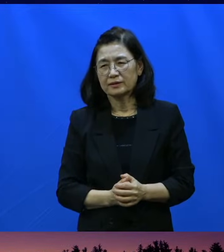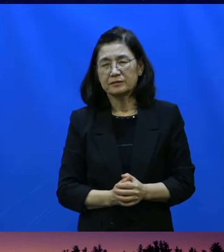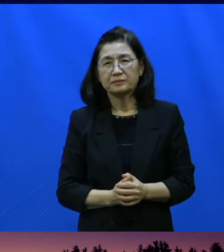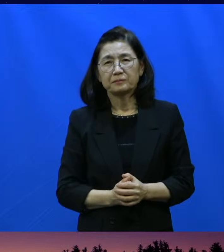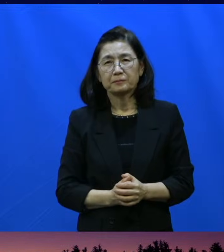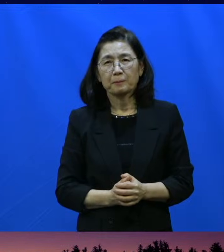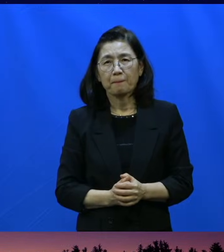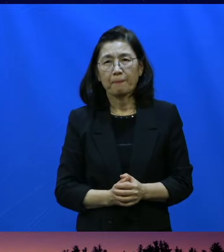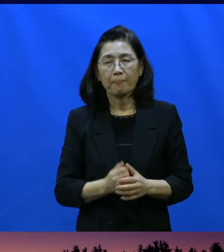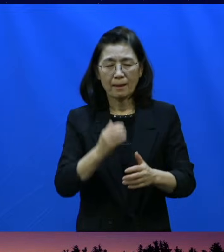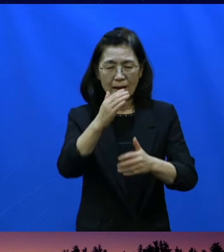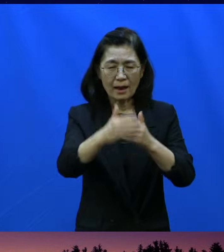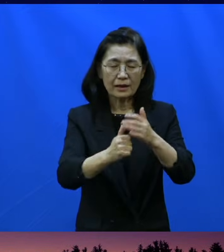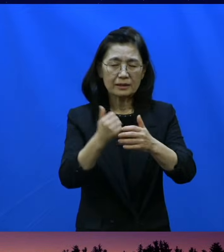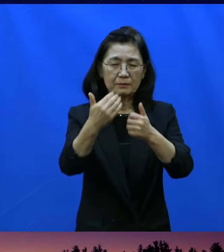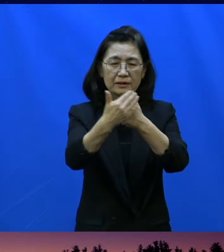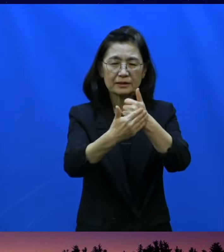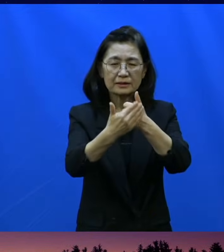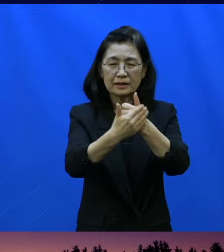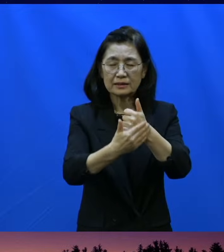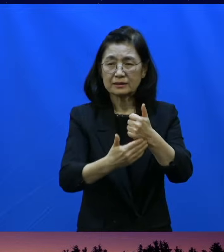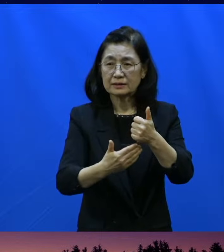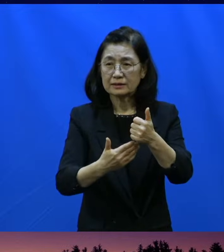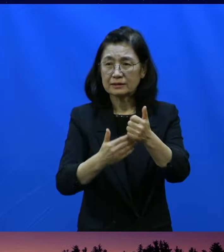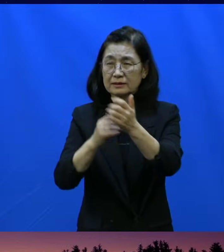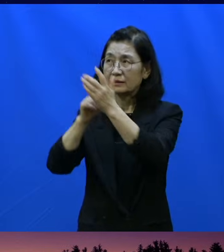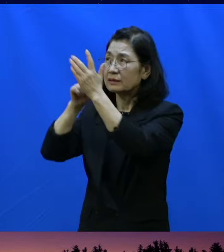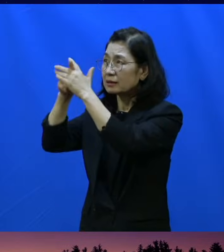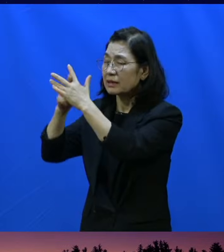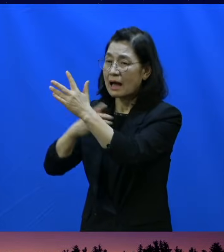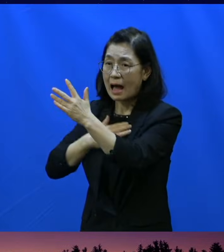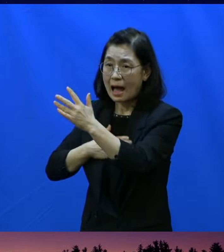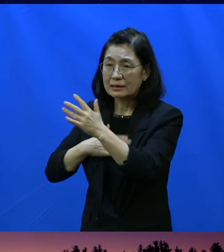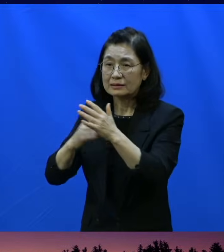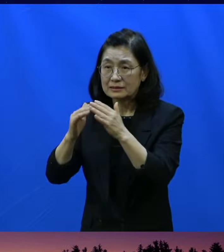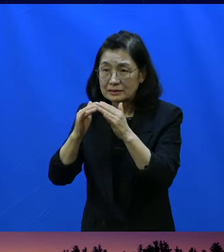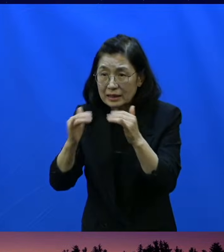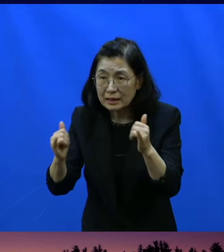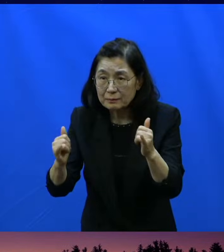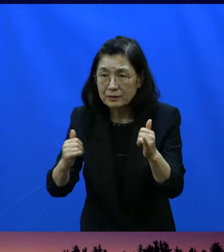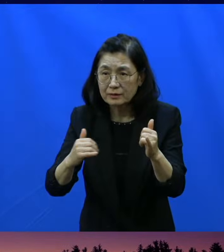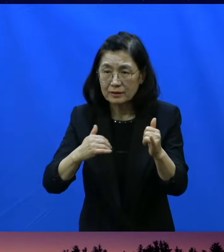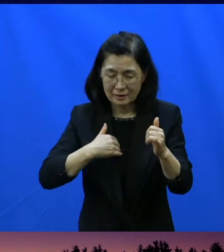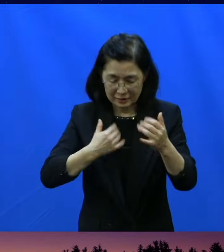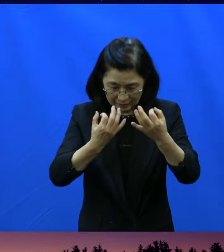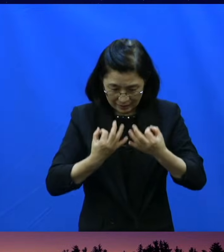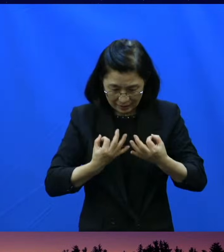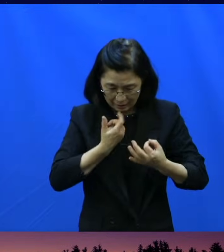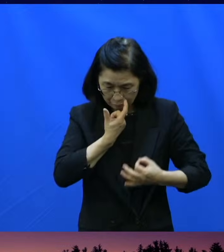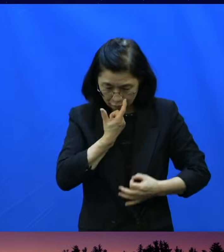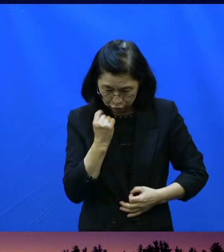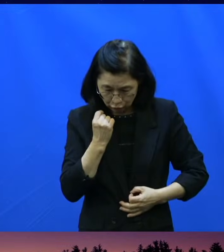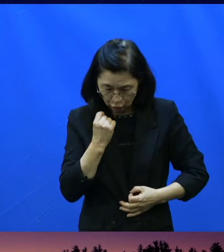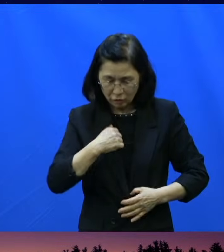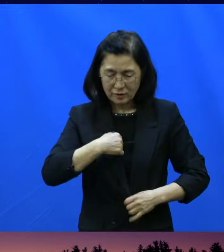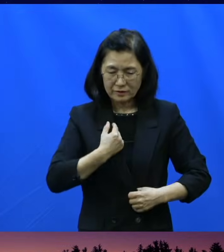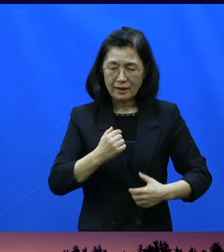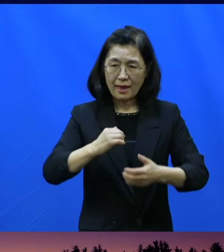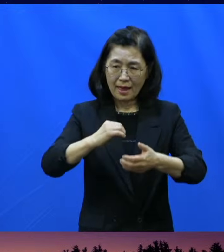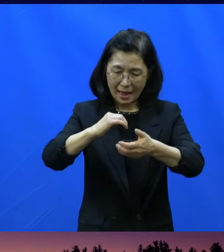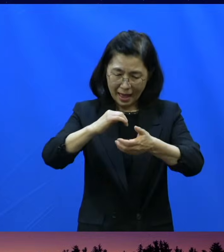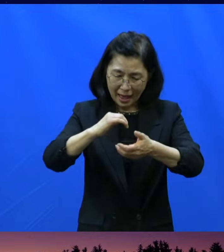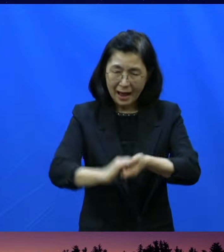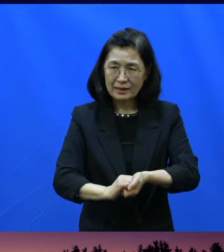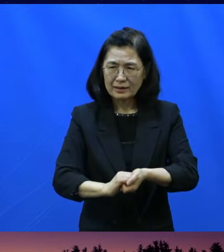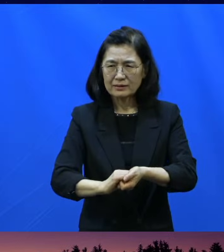그래서 하나님의 은혜를 아는 자는 자신을 정확하게 봐요. 내 한계, 내 부족. 그 태도가